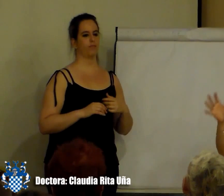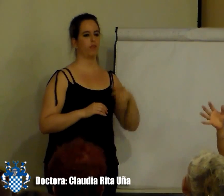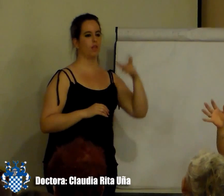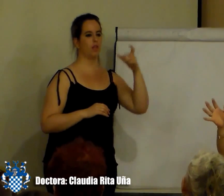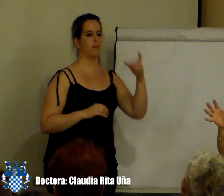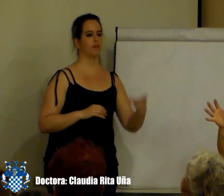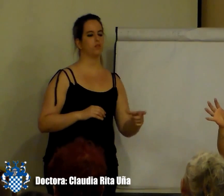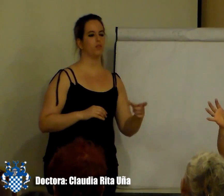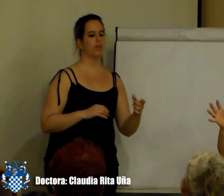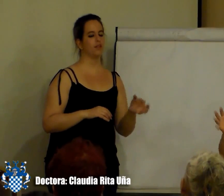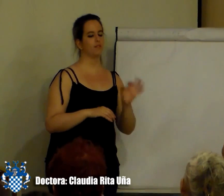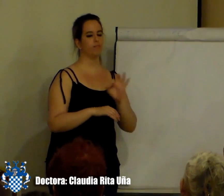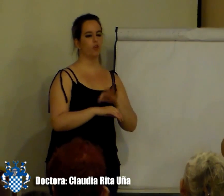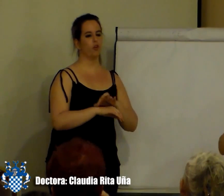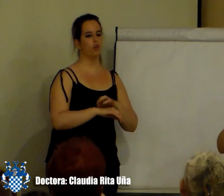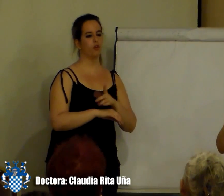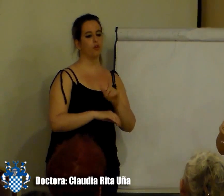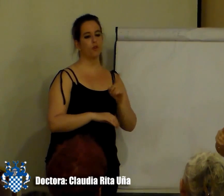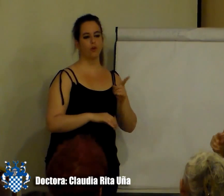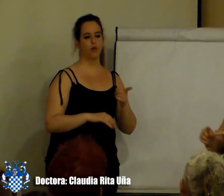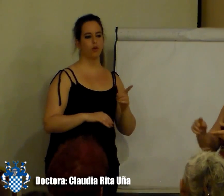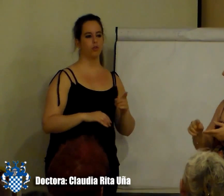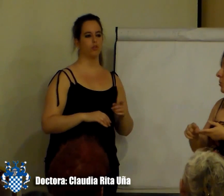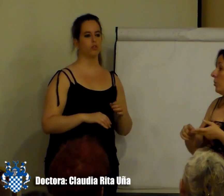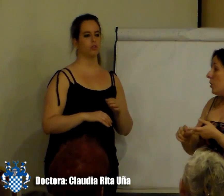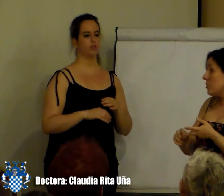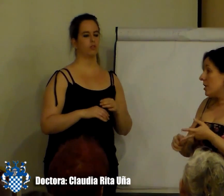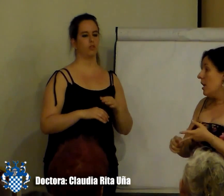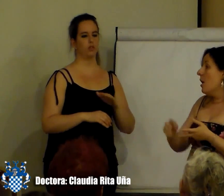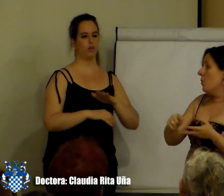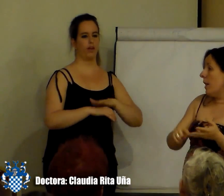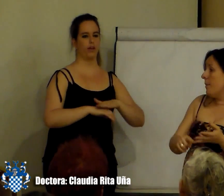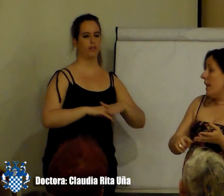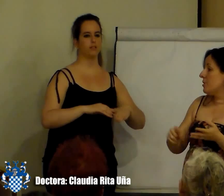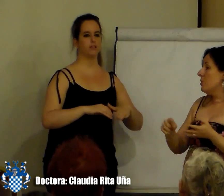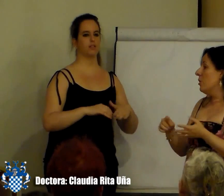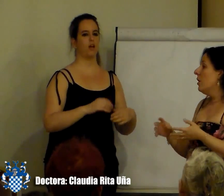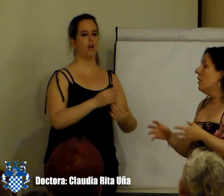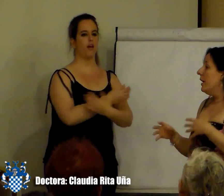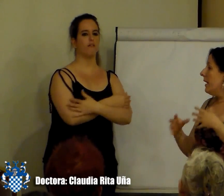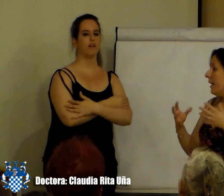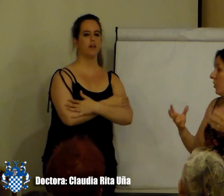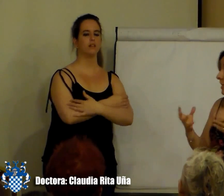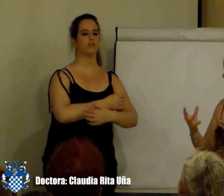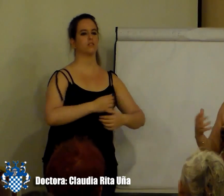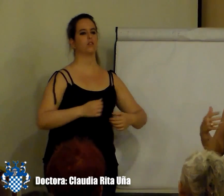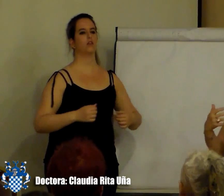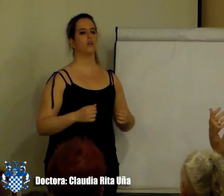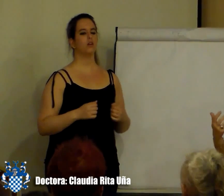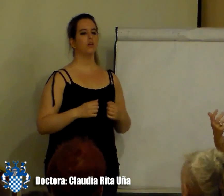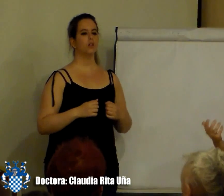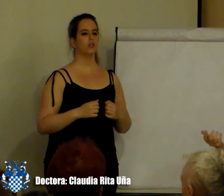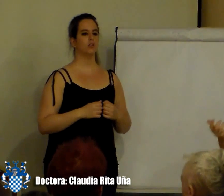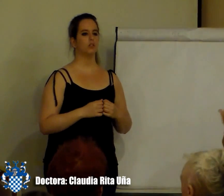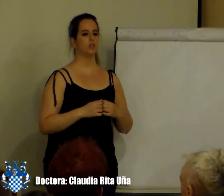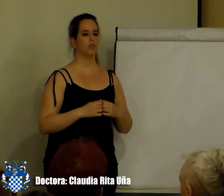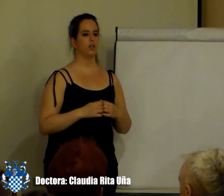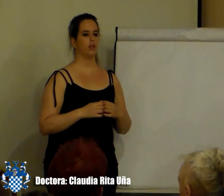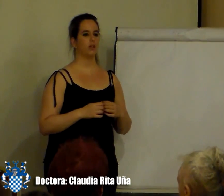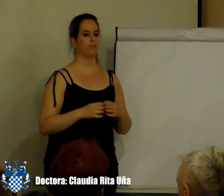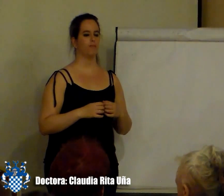no serían dolorosos. O sea, ante una caricia, ante un roce, un abrazo, cosas que generalmente